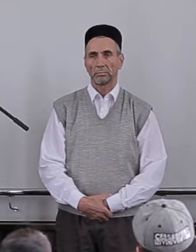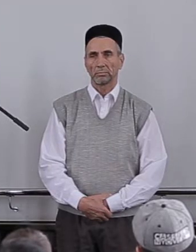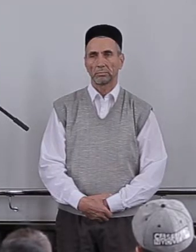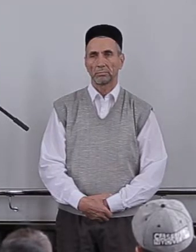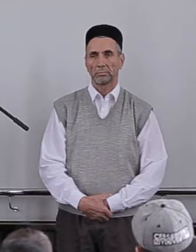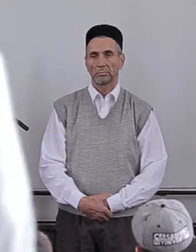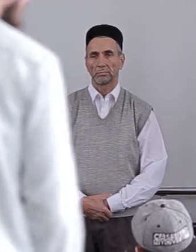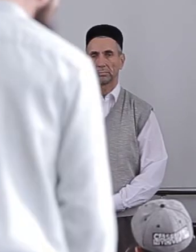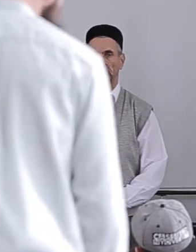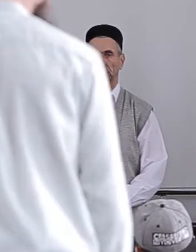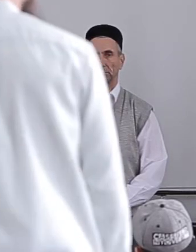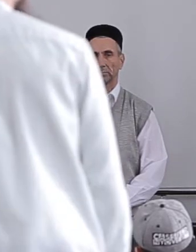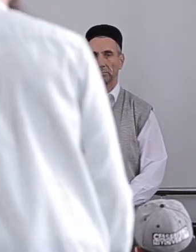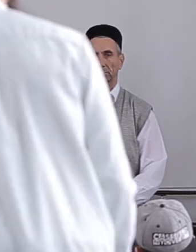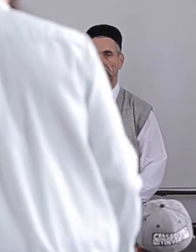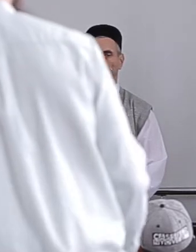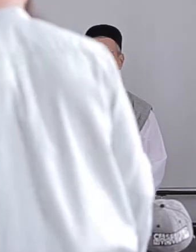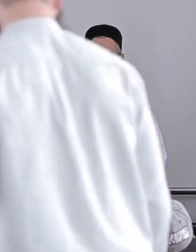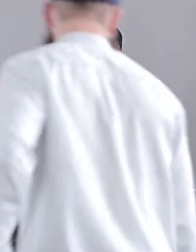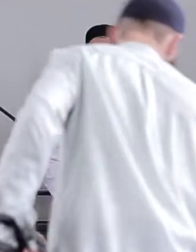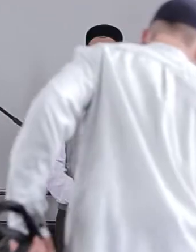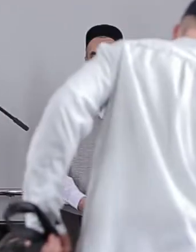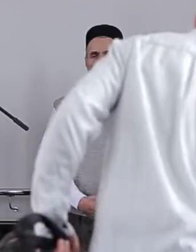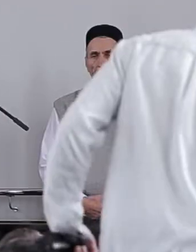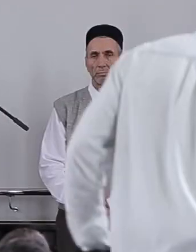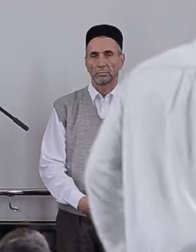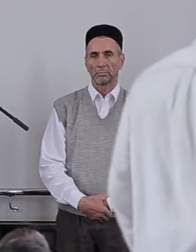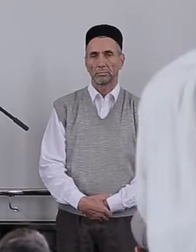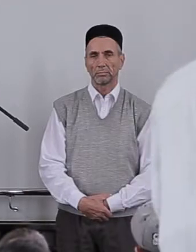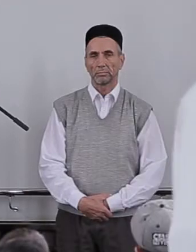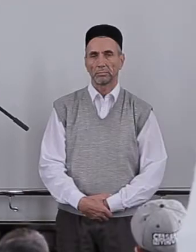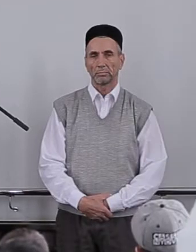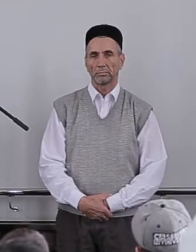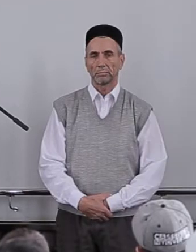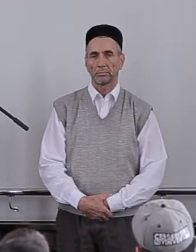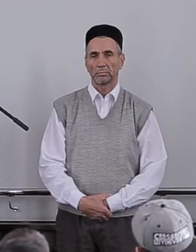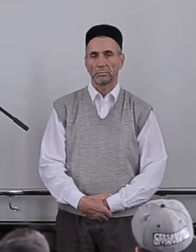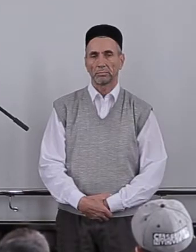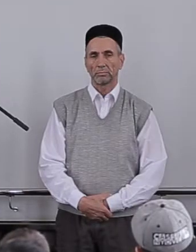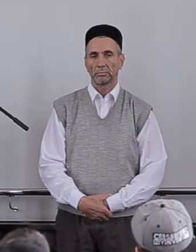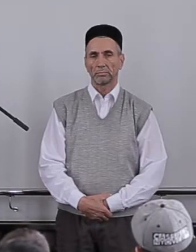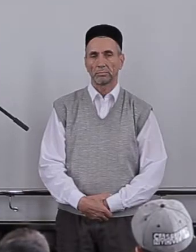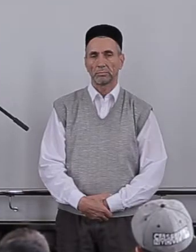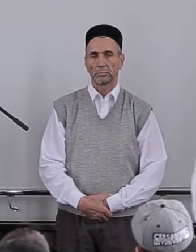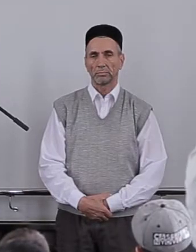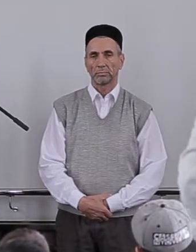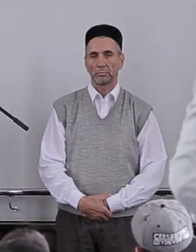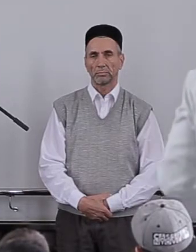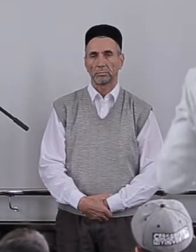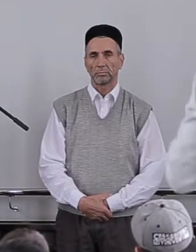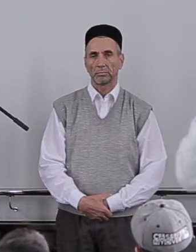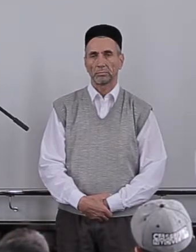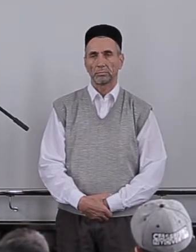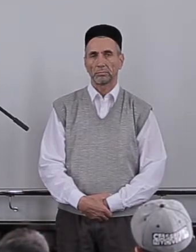إلا وأنتم مسلمون. يا أيها الناس اتقوا ربكم الذي خلقكم من نفس